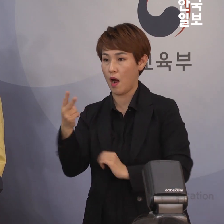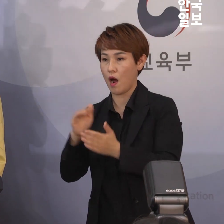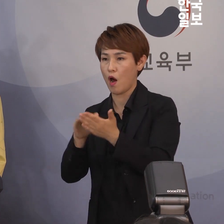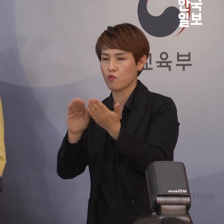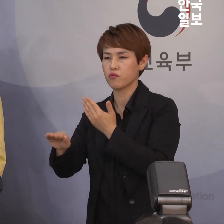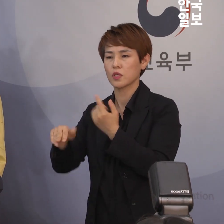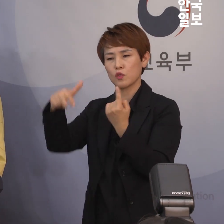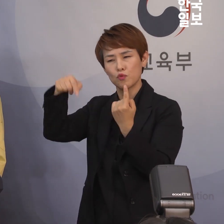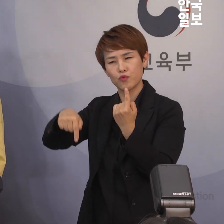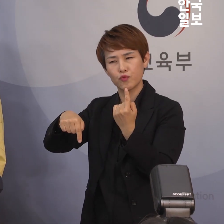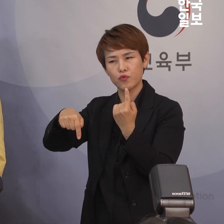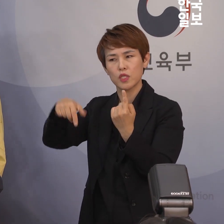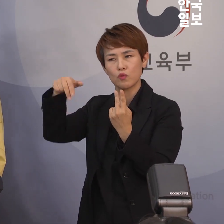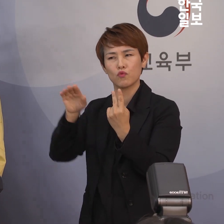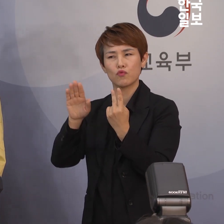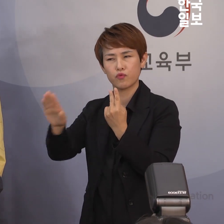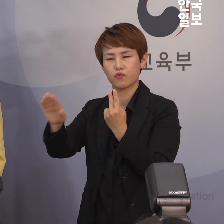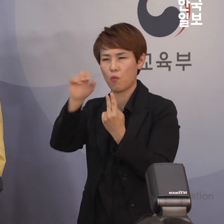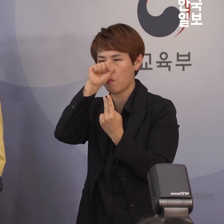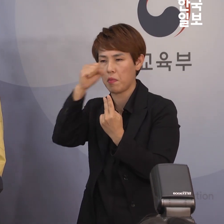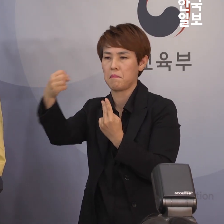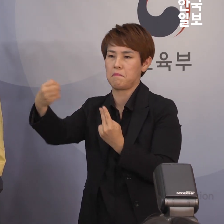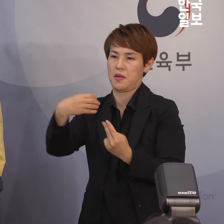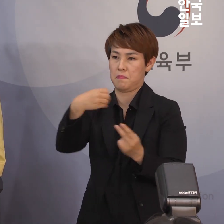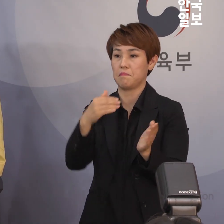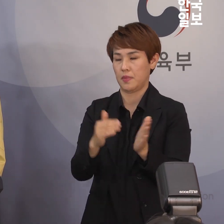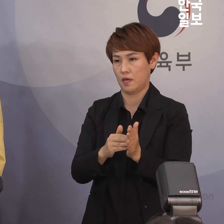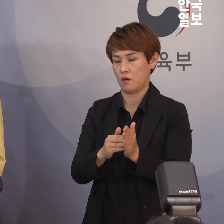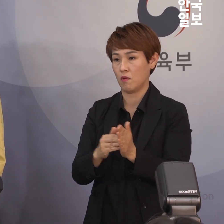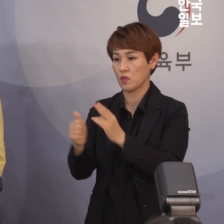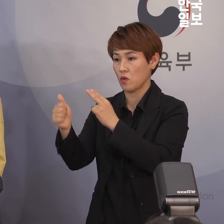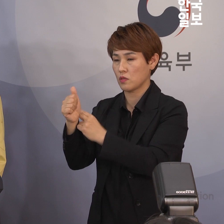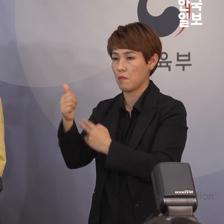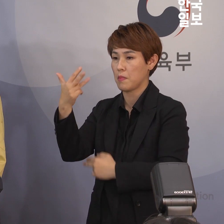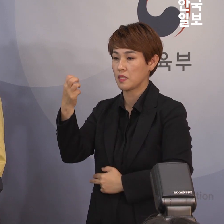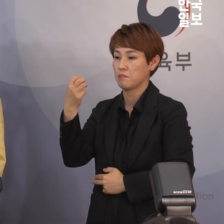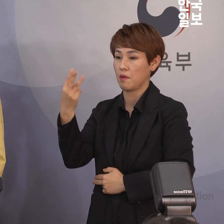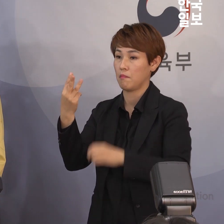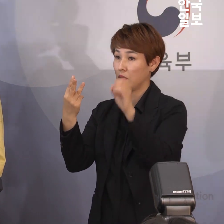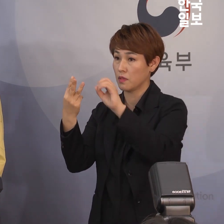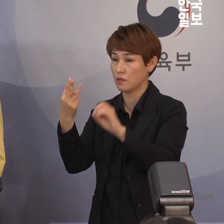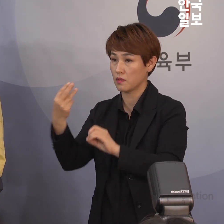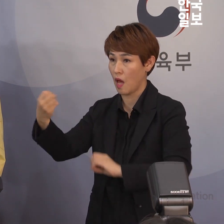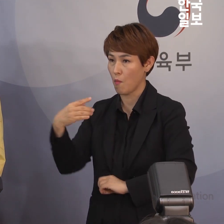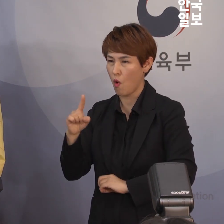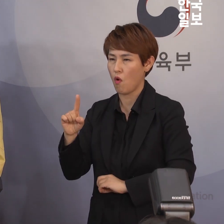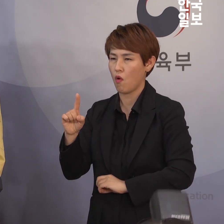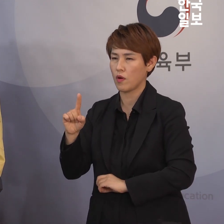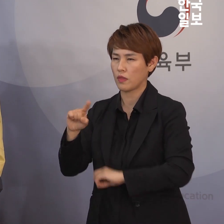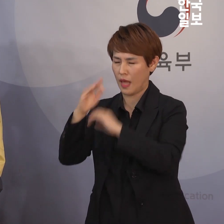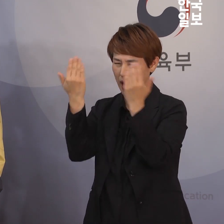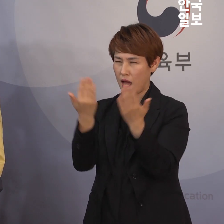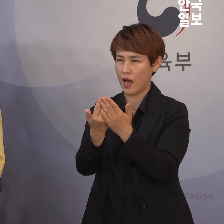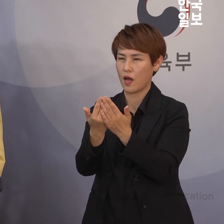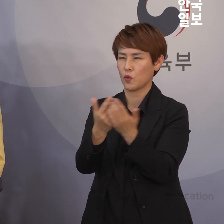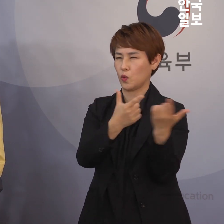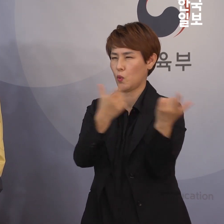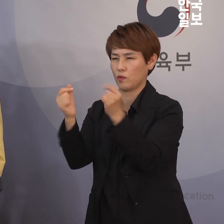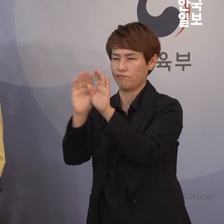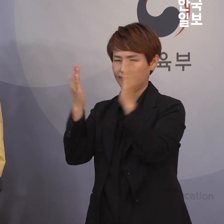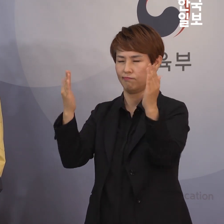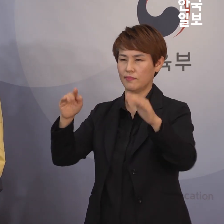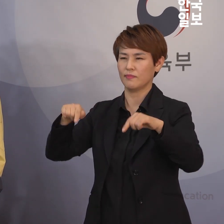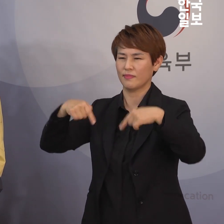2주 후라고 응답을 하셨고 교사의 83%는 일괄 등교가 아닌